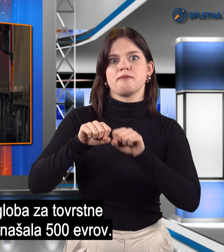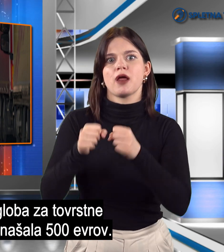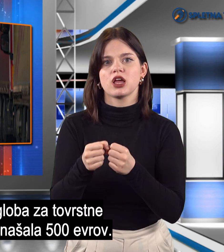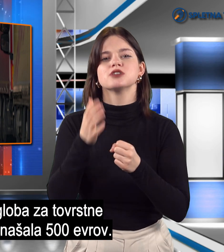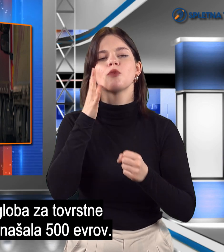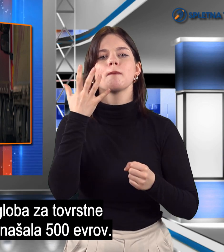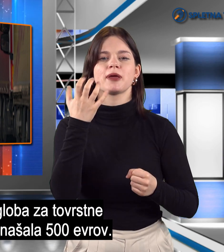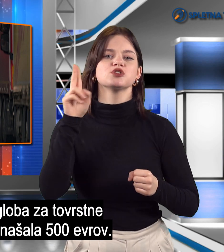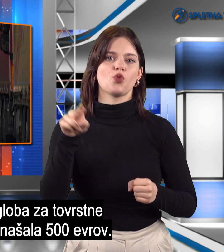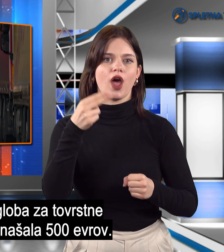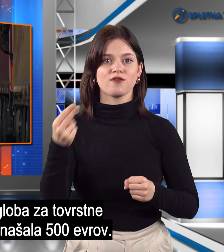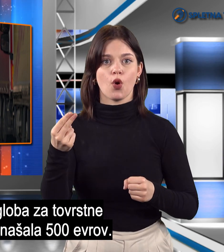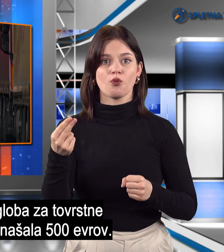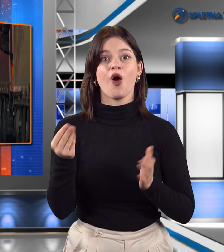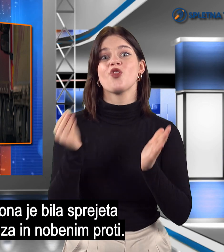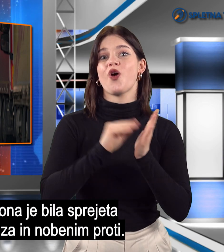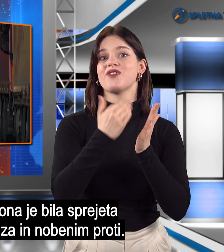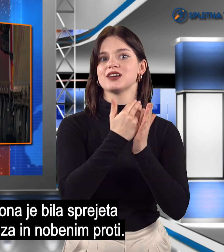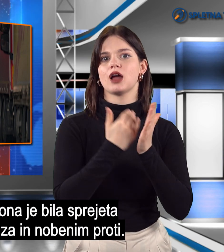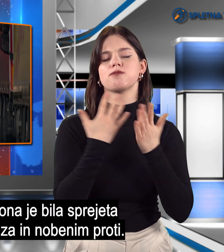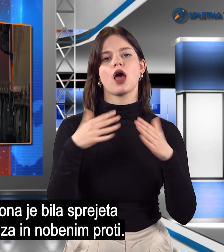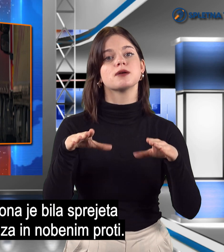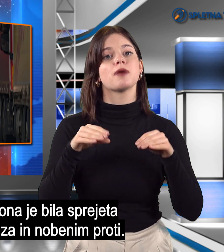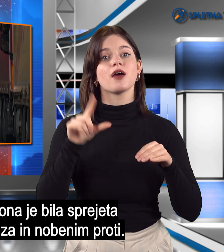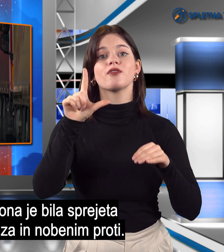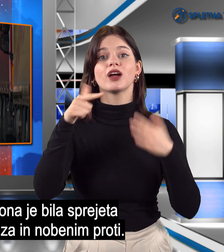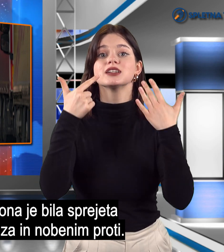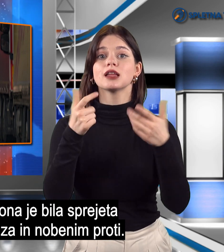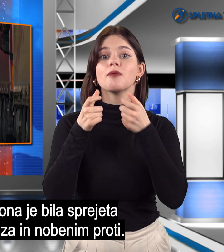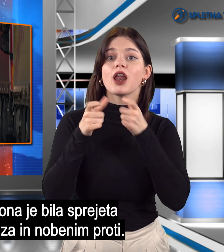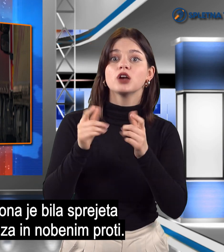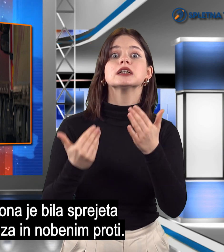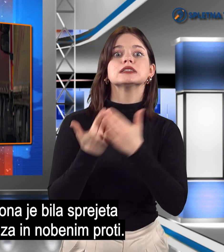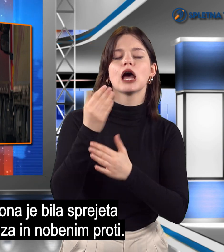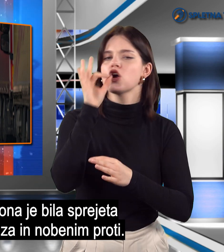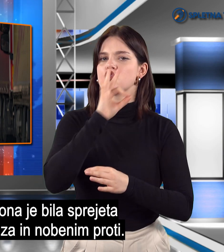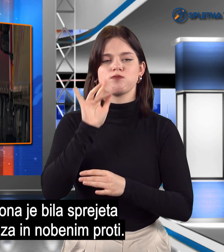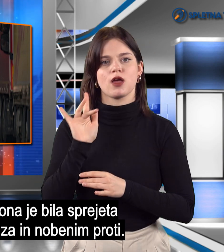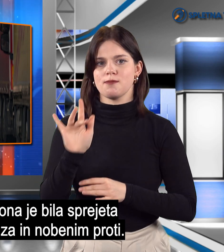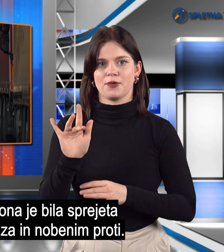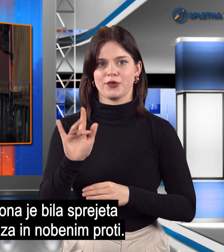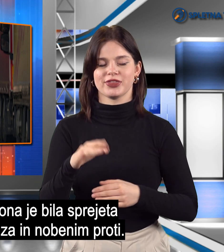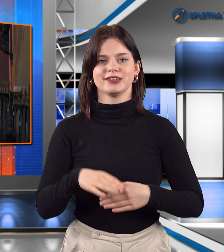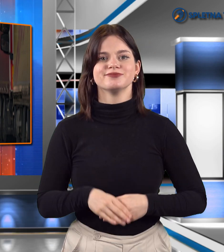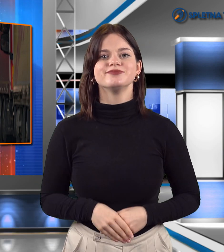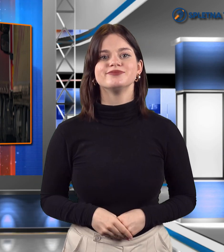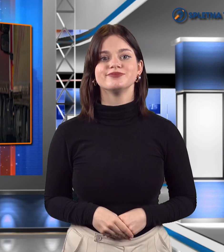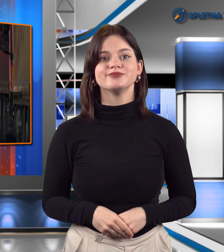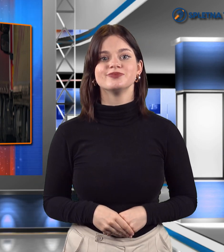tovrstne prekrške znašala 500 evrov. Novela zakona je bila sprejeta z 72 glasovi za in